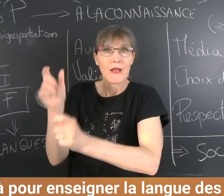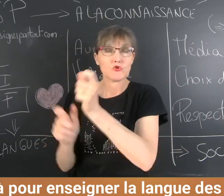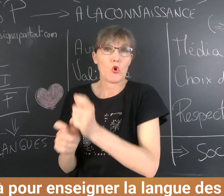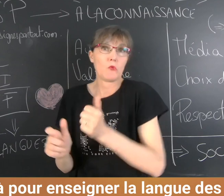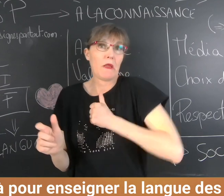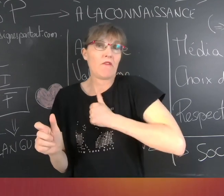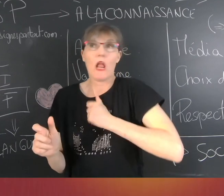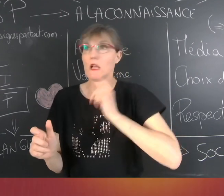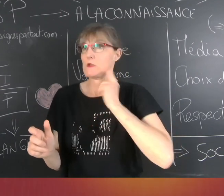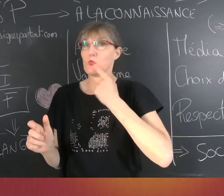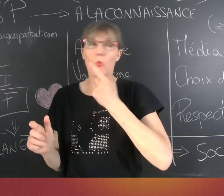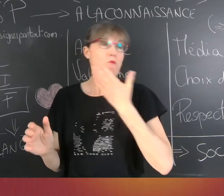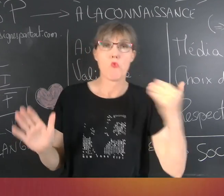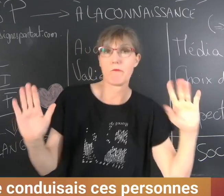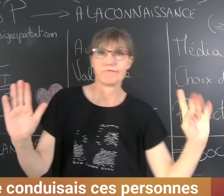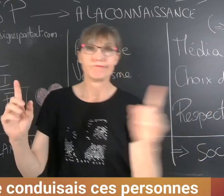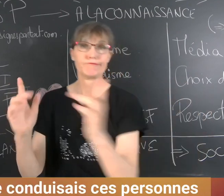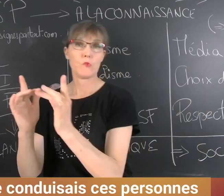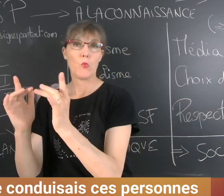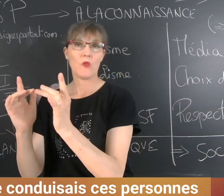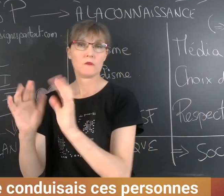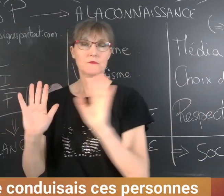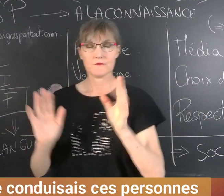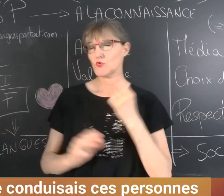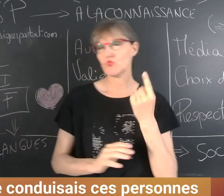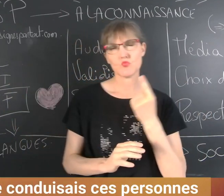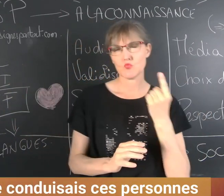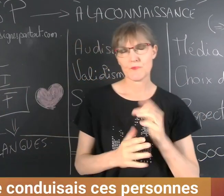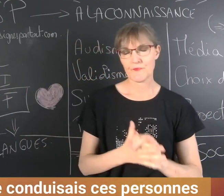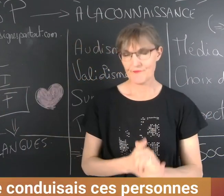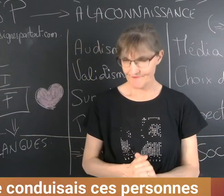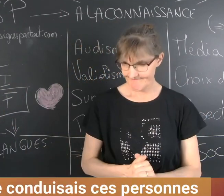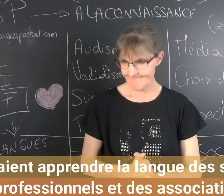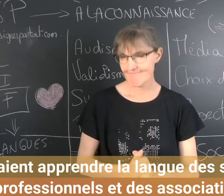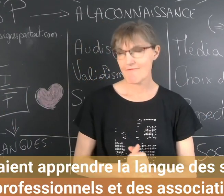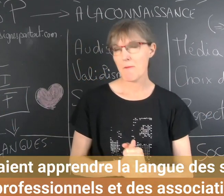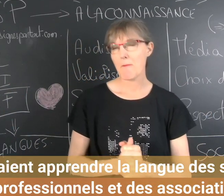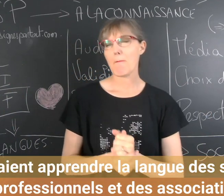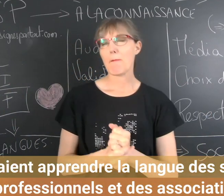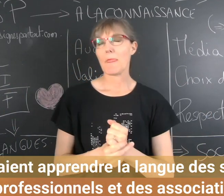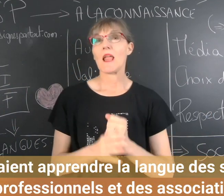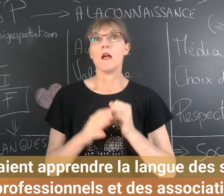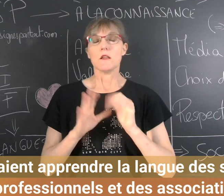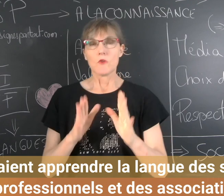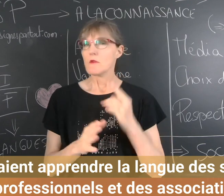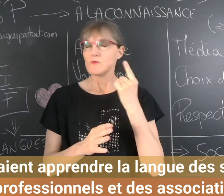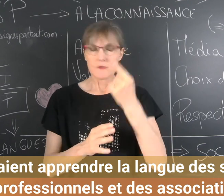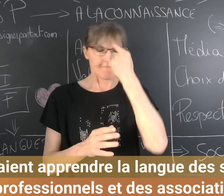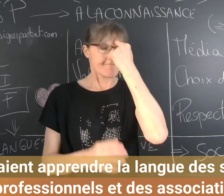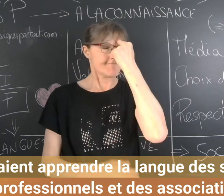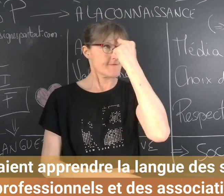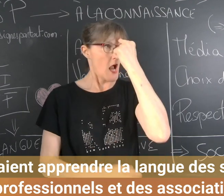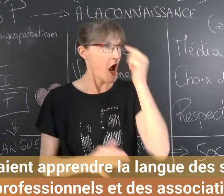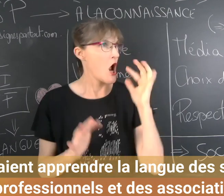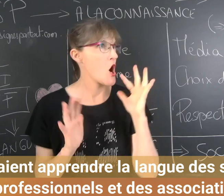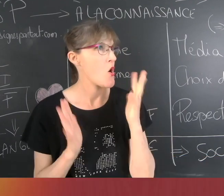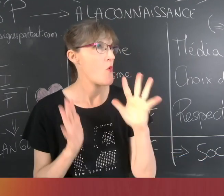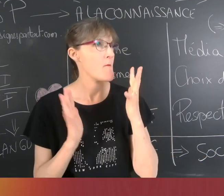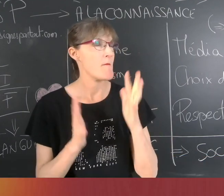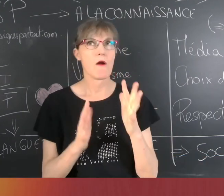la langue des signes. Donc je conduisais ces personnes qui souhaitaient apprendre la langue des signes vers des professionnels et des associations.